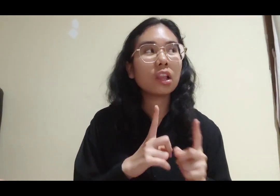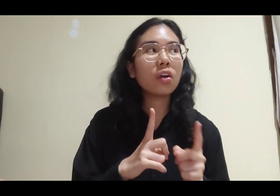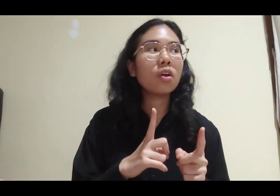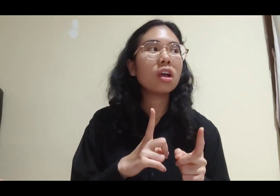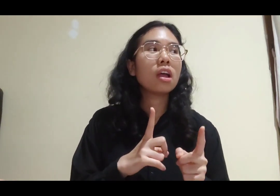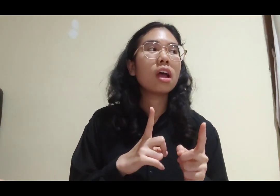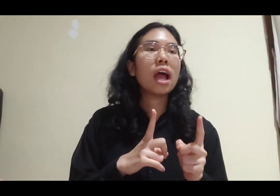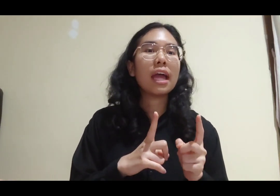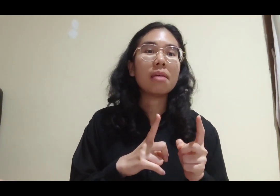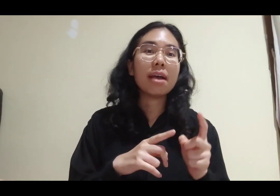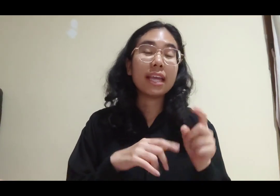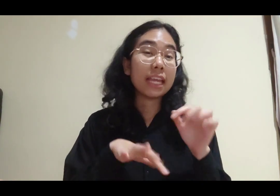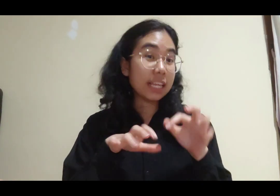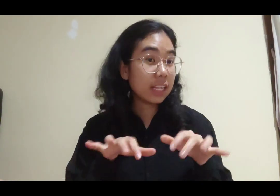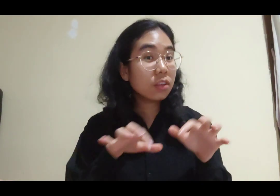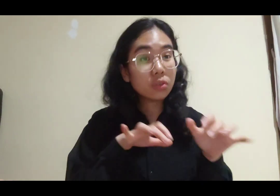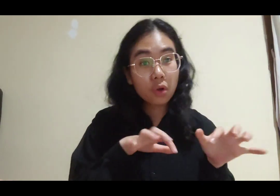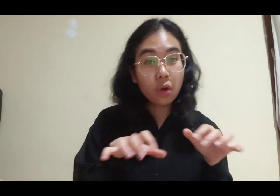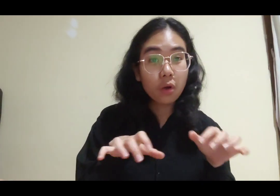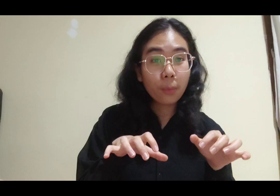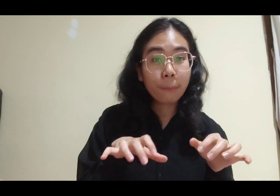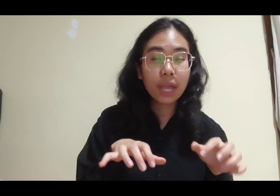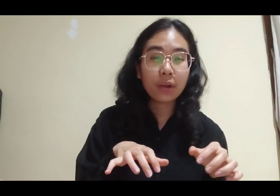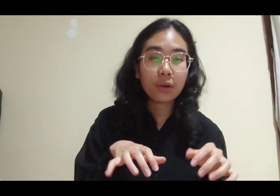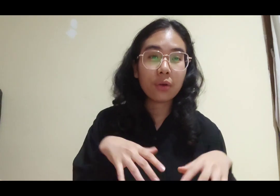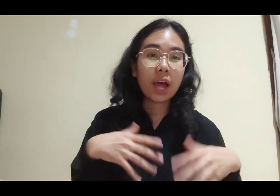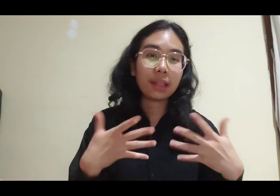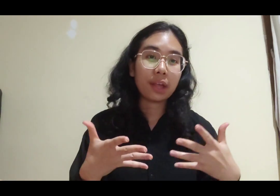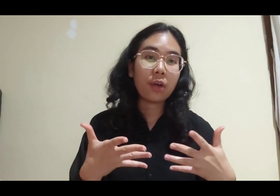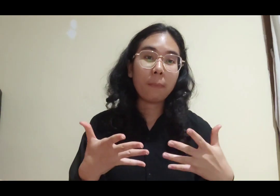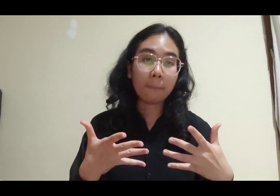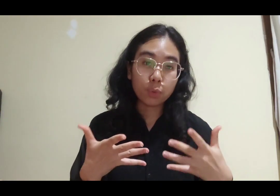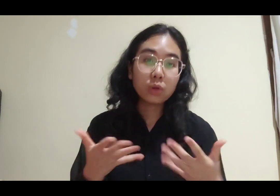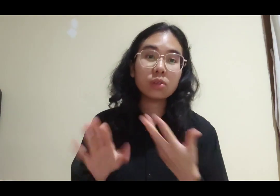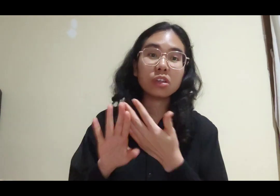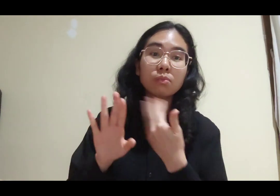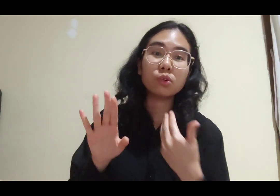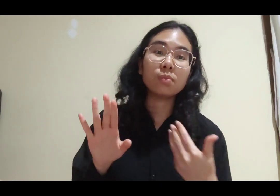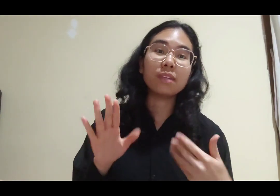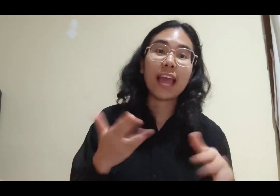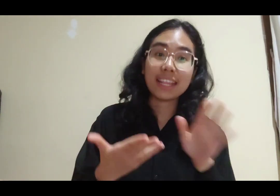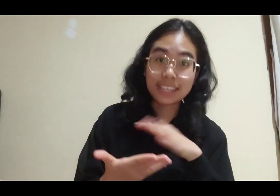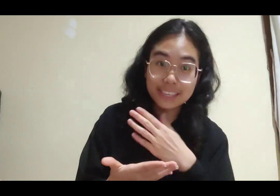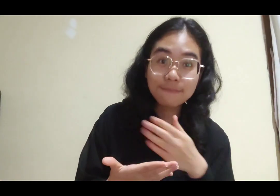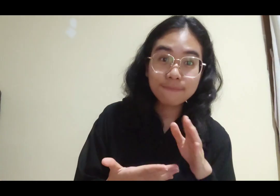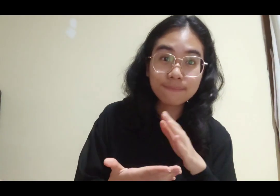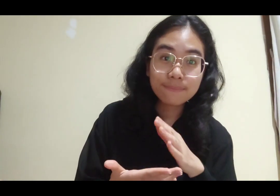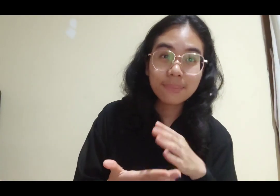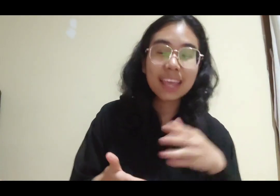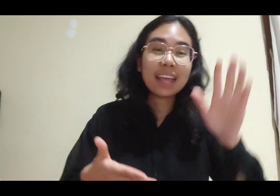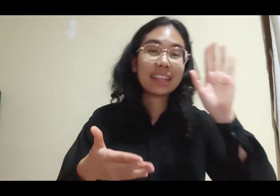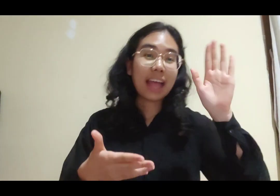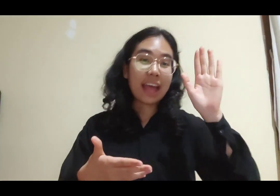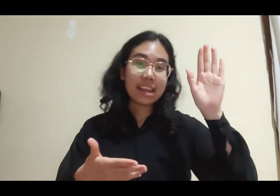kalau ada bagian intro, piano, atau apapun sebelum nyanyi,